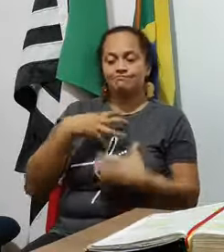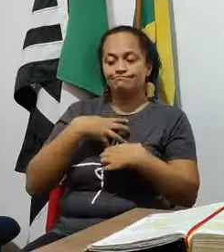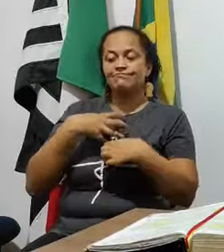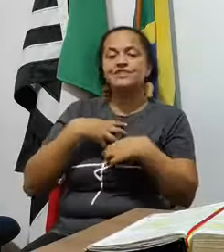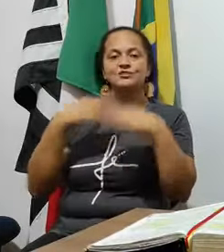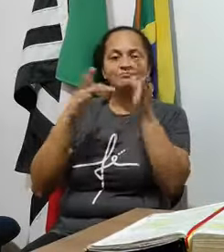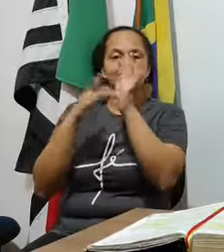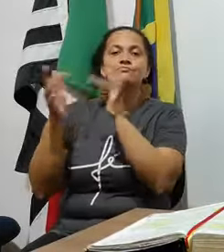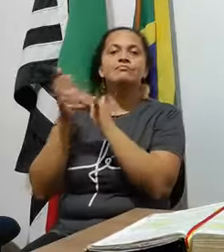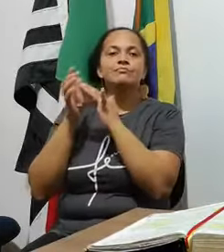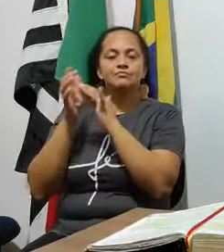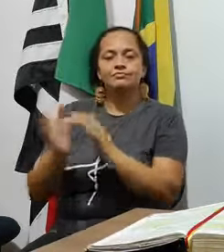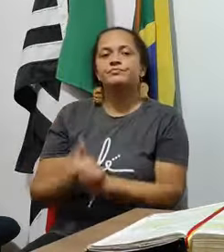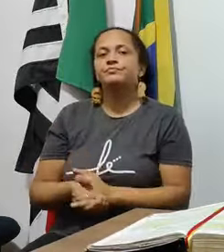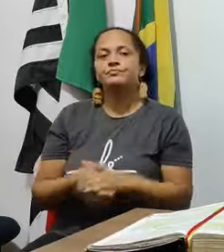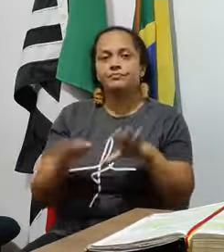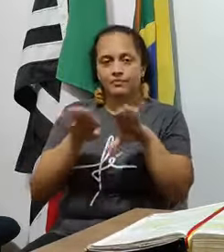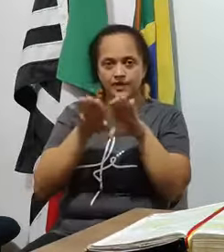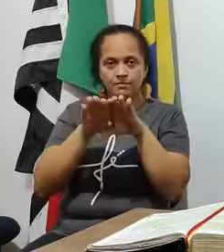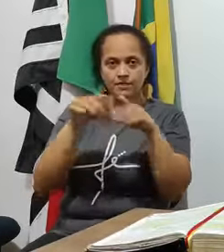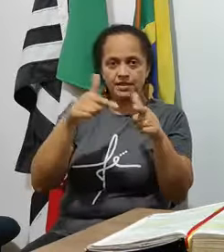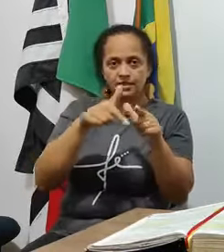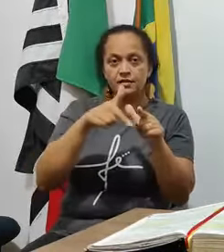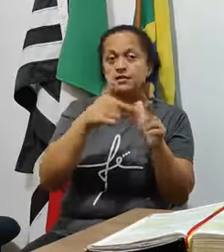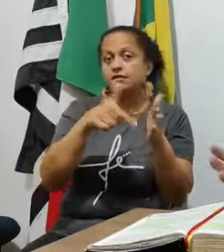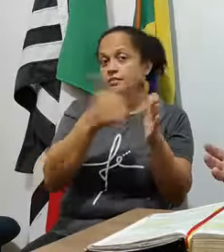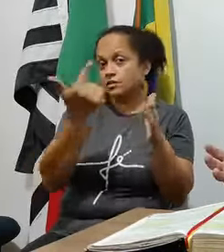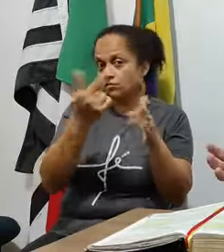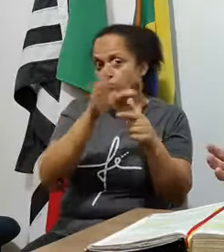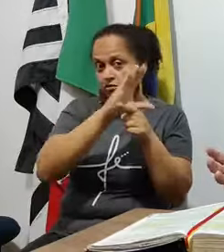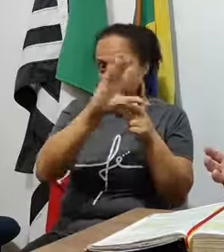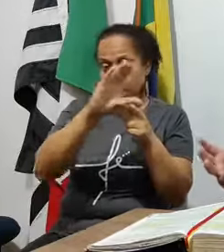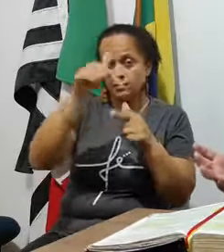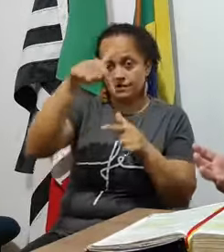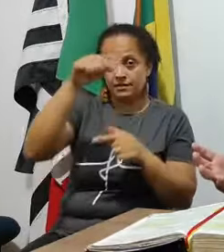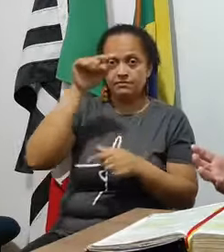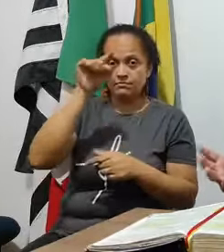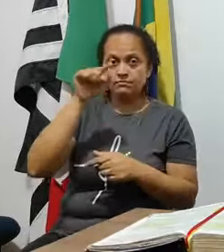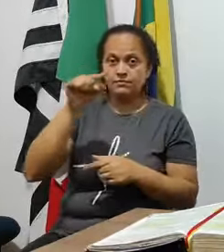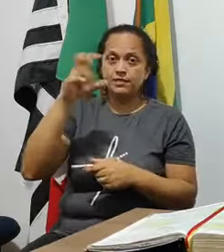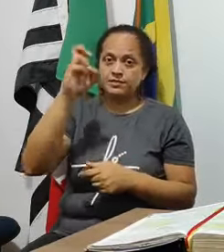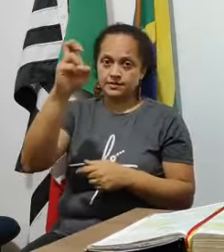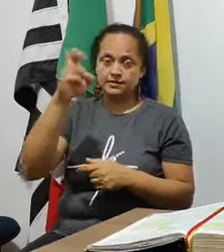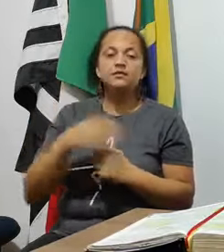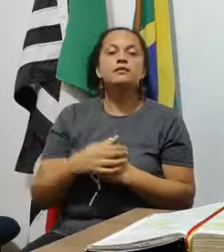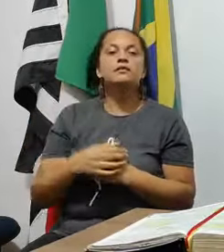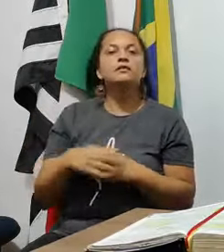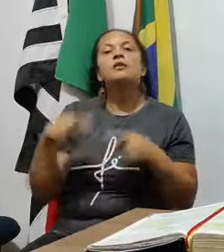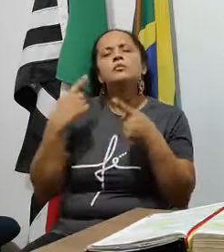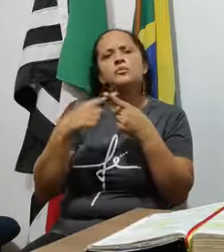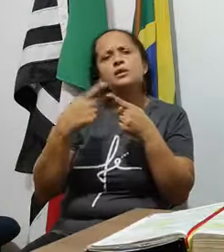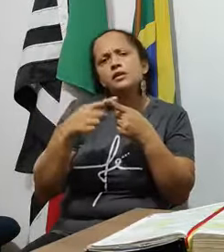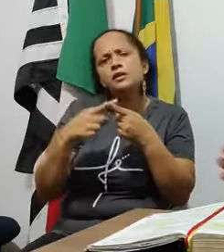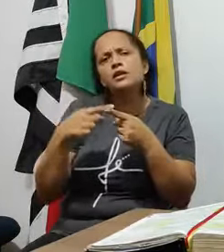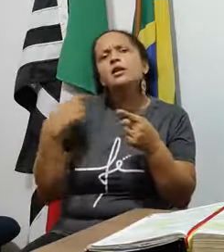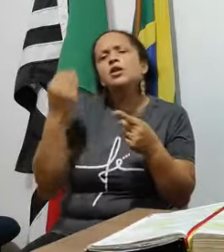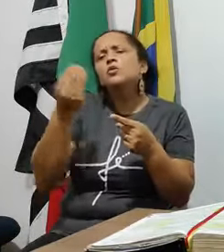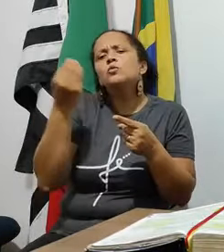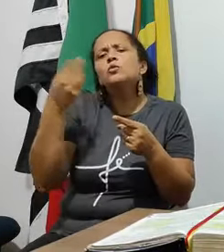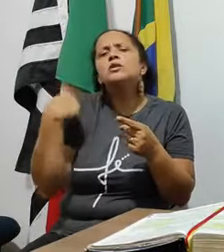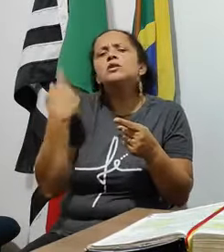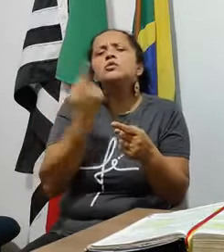em 2 Coríntios 7:5, porque mesmo quando chegamos à Macedônia, a nossa